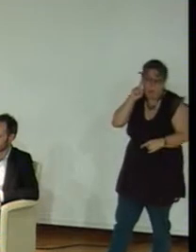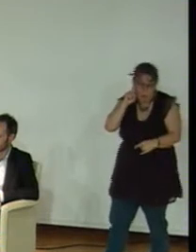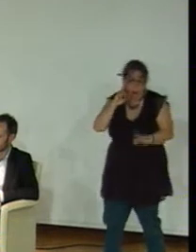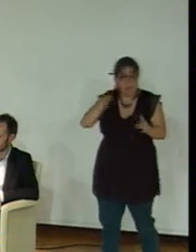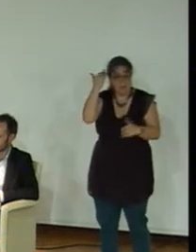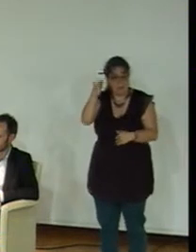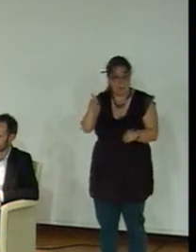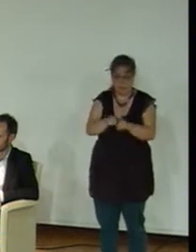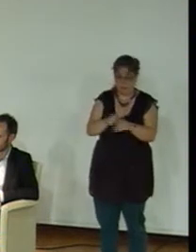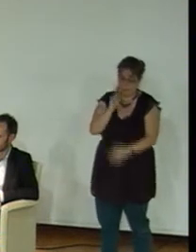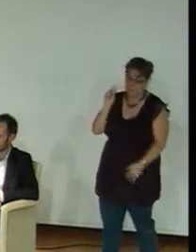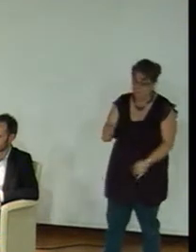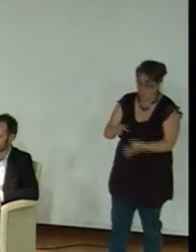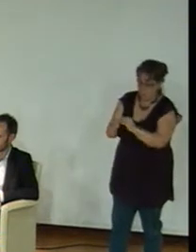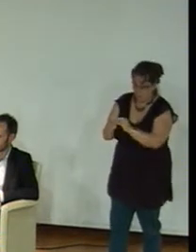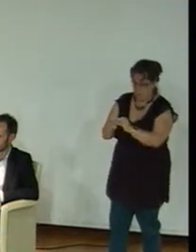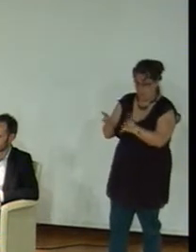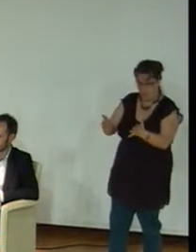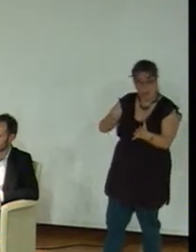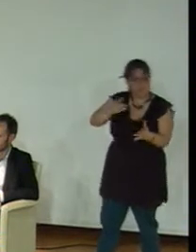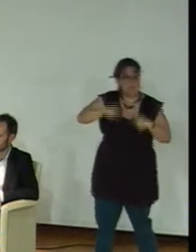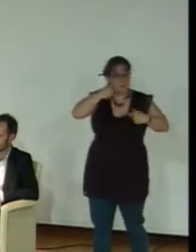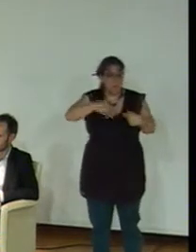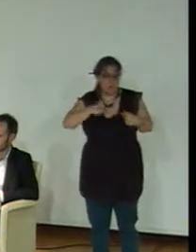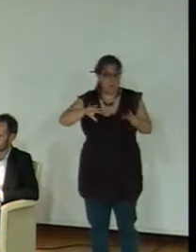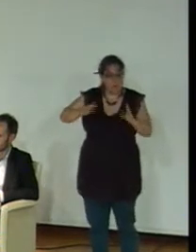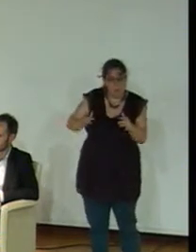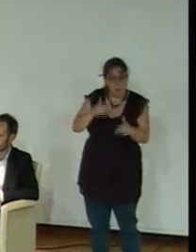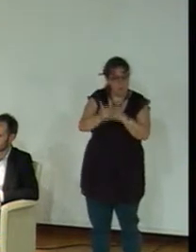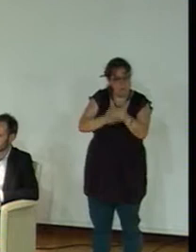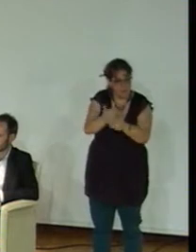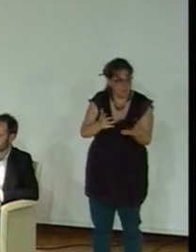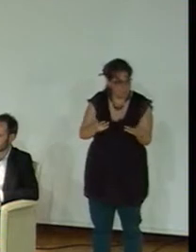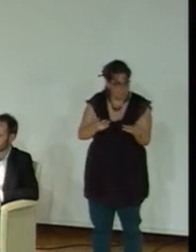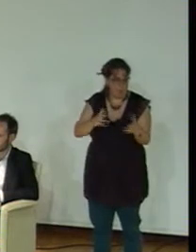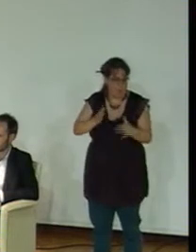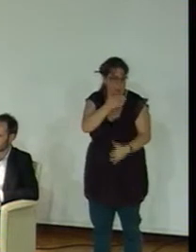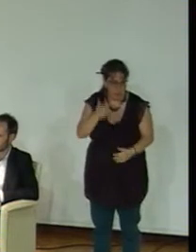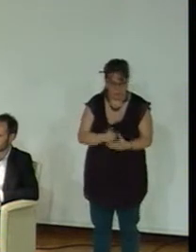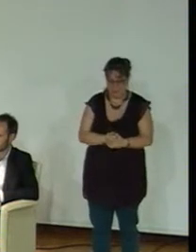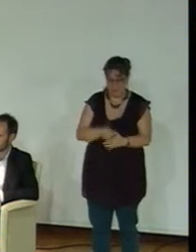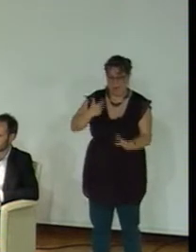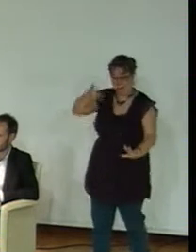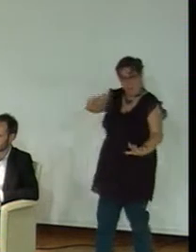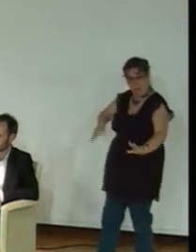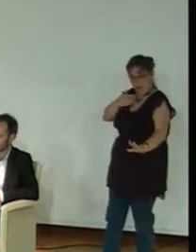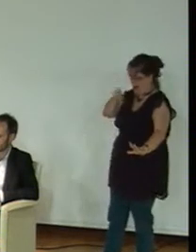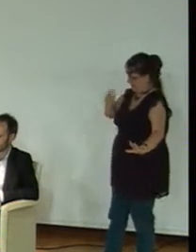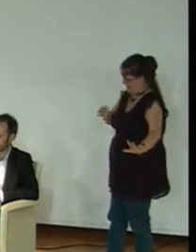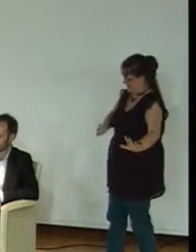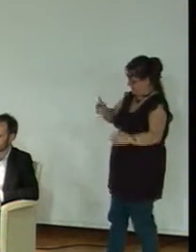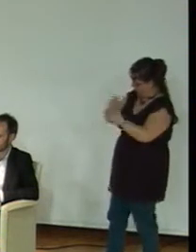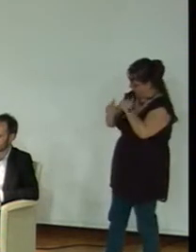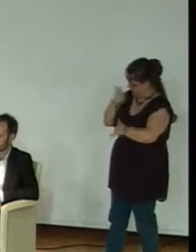quotidien? C'était le programme tel qu'il a été tapé il y a 3 mois. Actuellement, ils ont une résonance